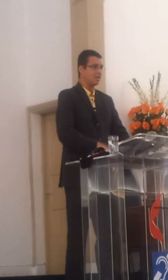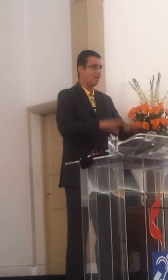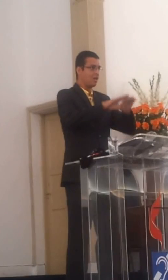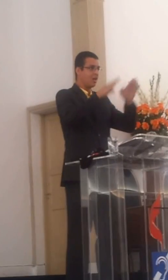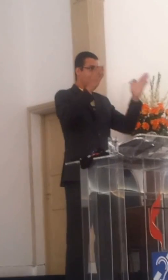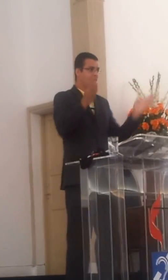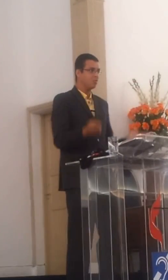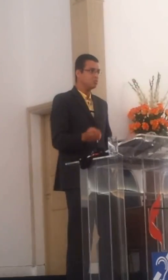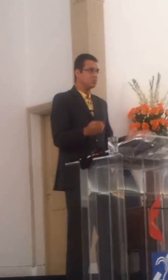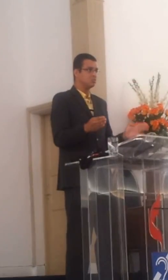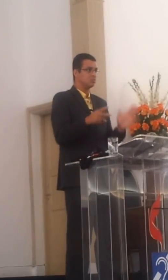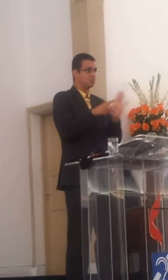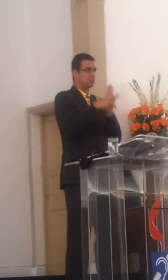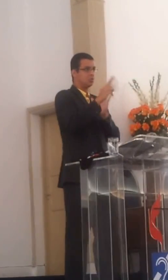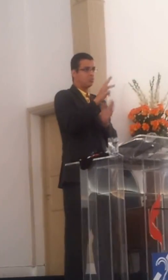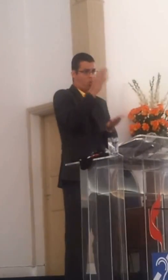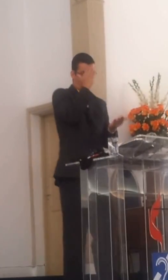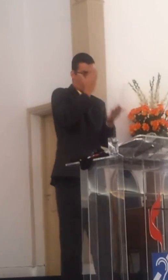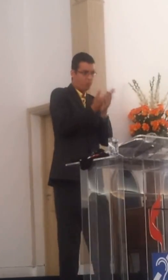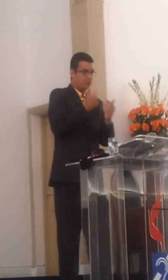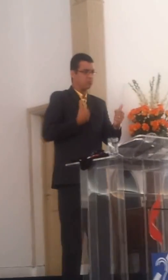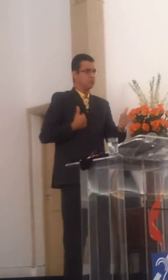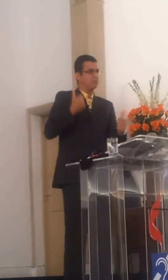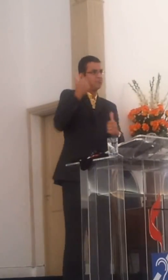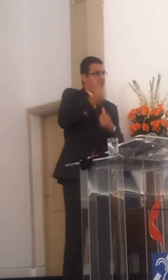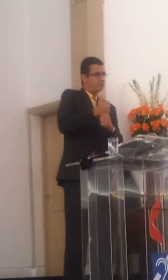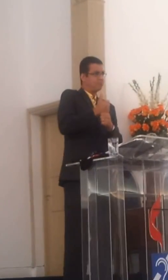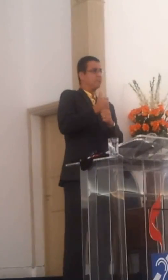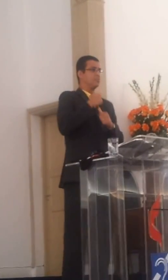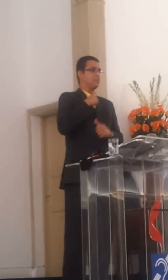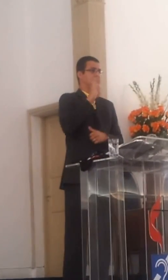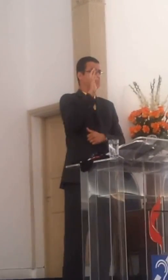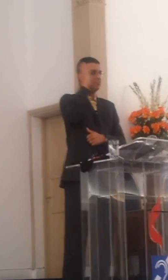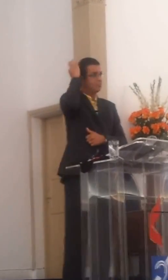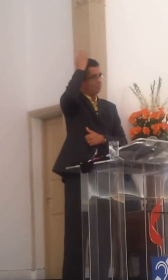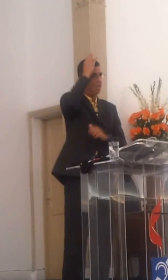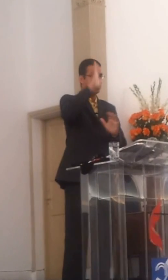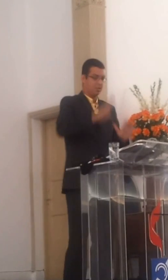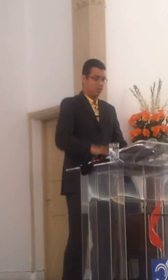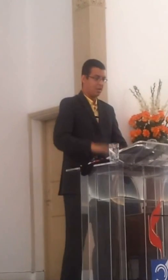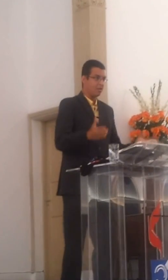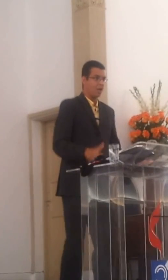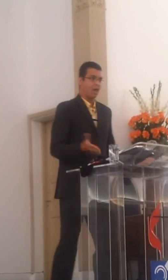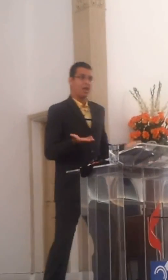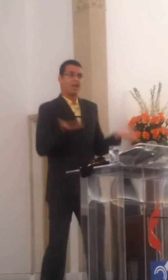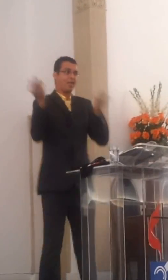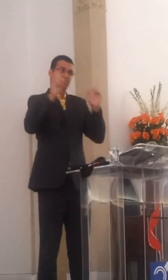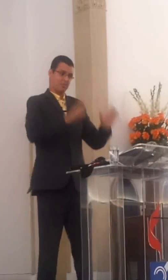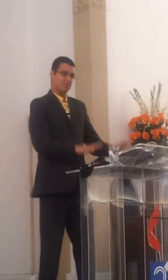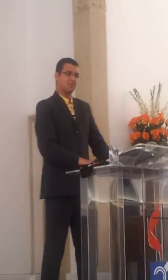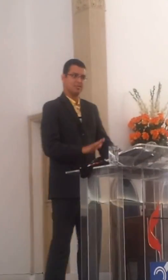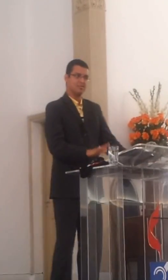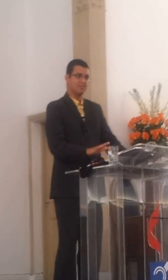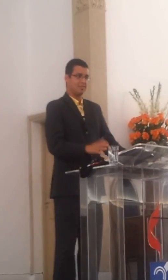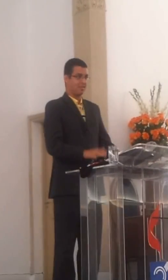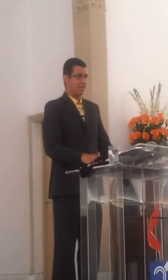pregar hoje, né? Hoje eu quero falar um pouquinho daquilo que Deus está falando no meu coração. Eu hoje vou